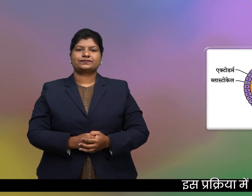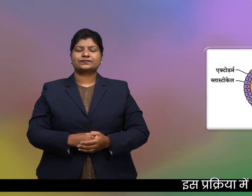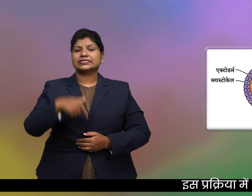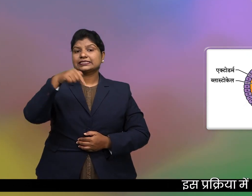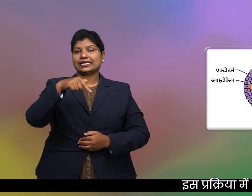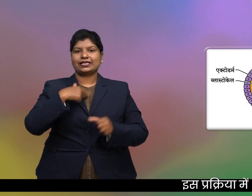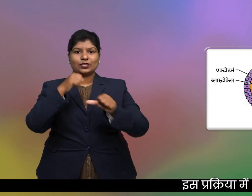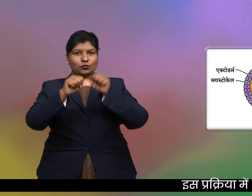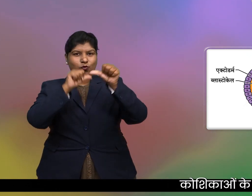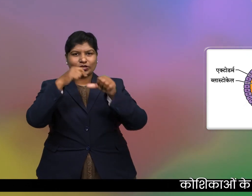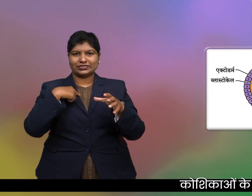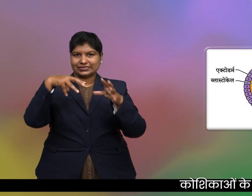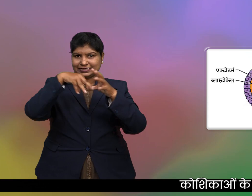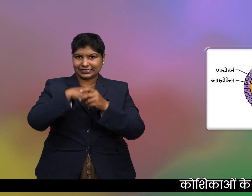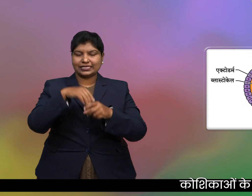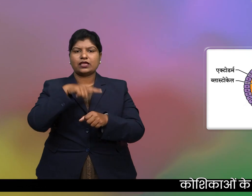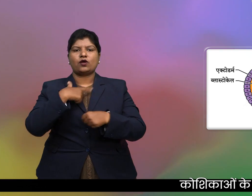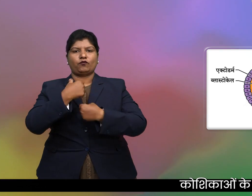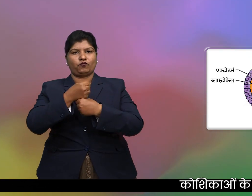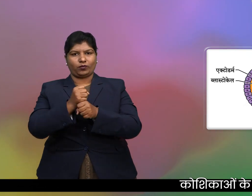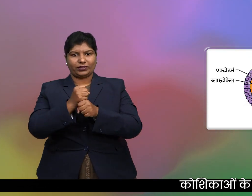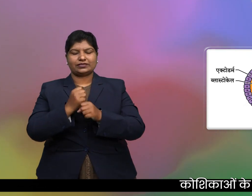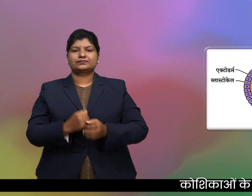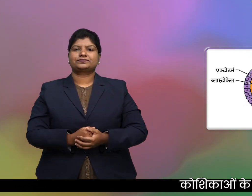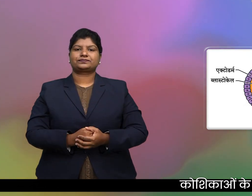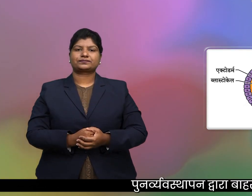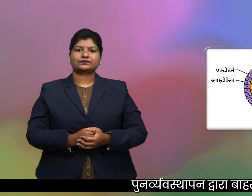इस प्रक्रिया में कोशिकाओं के